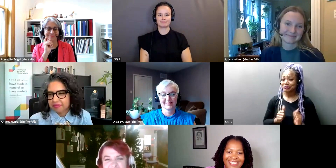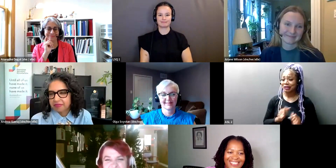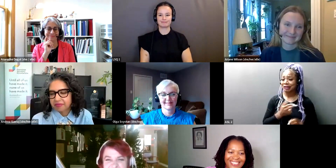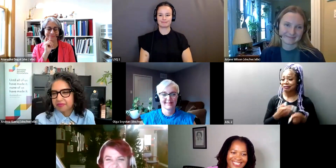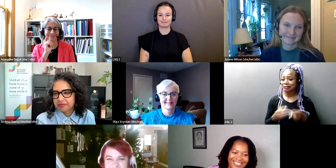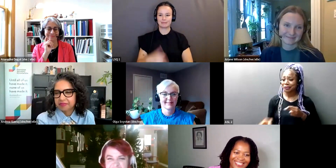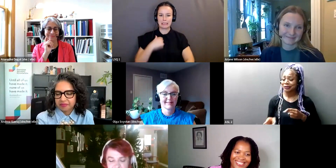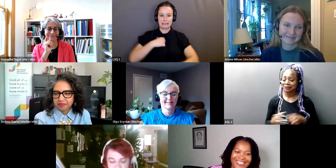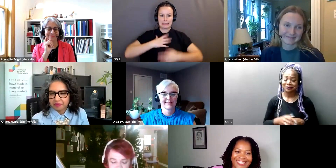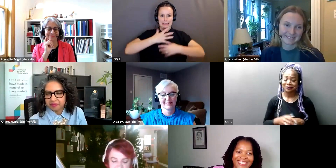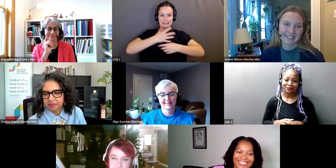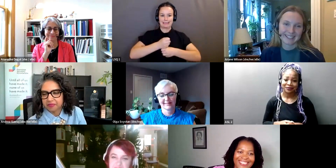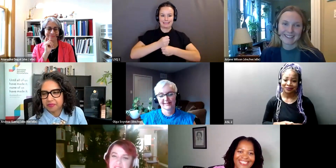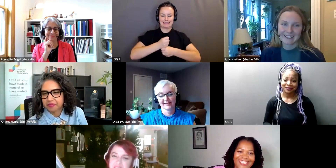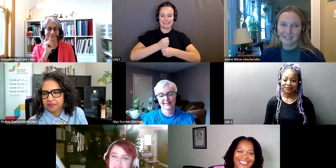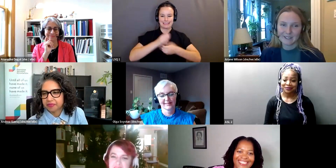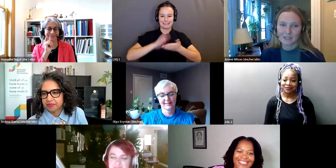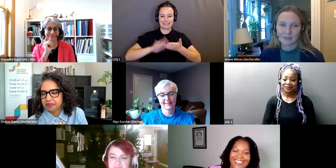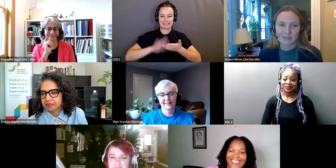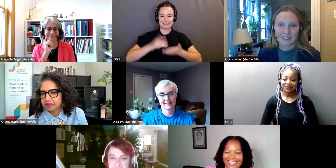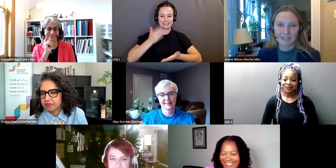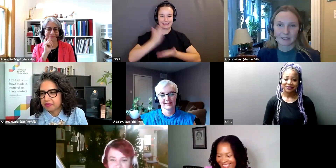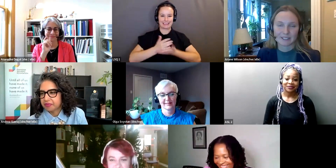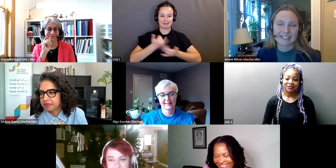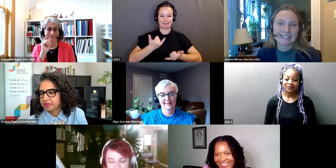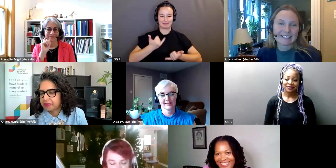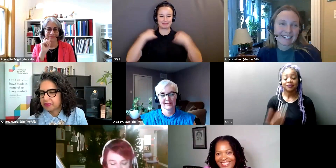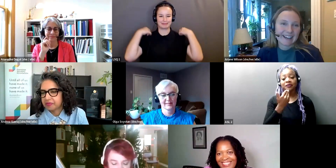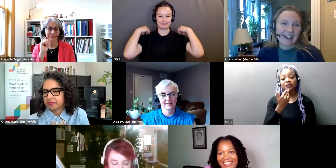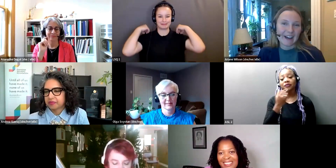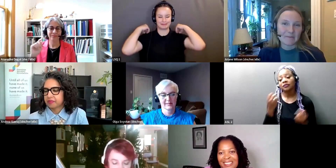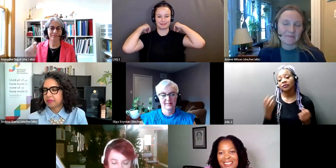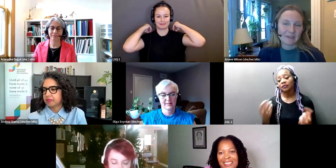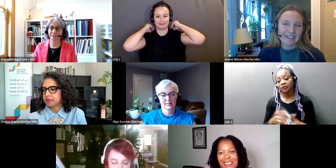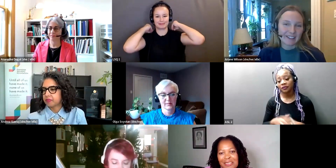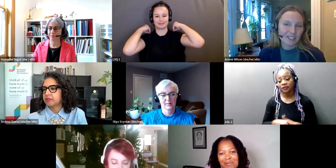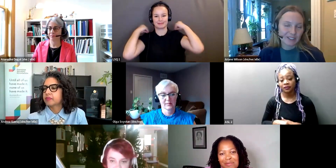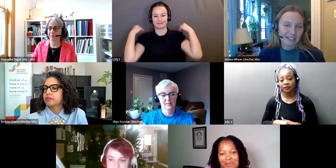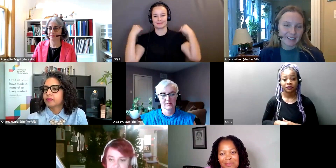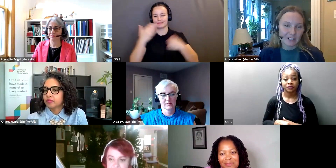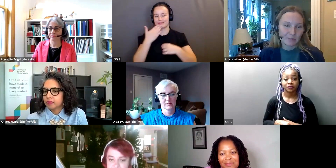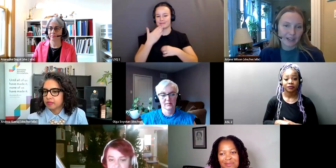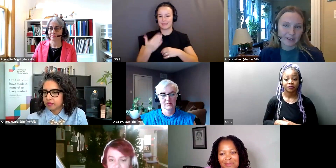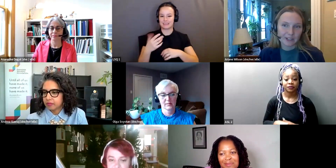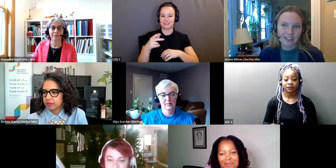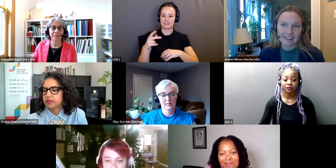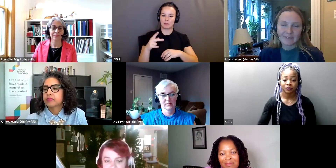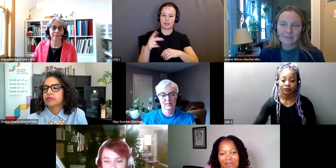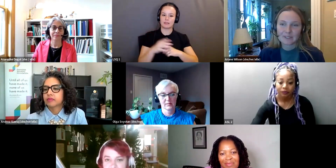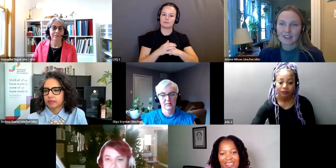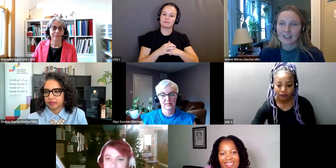Bon, j'essaie de rester brève, donc je vais arrêter ici. Merci beaucoup, Paulette.